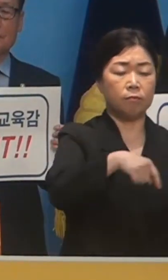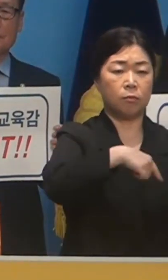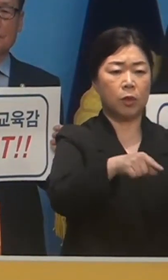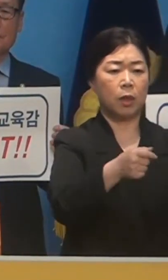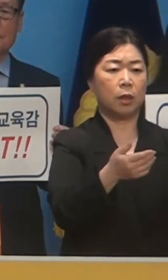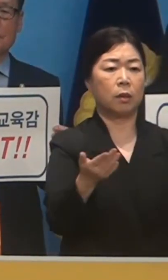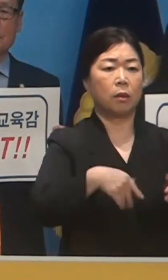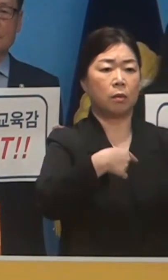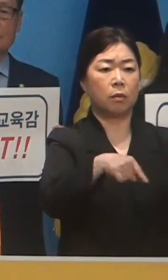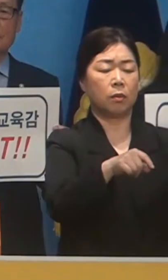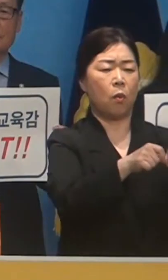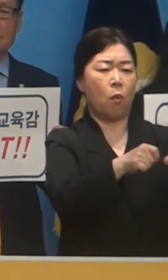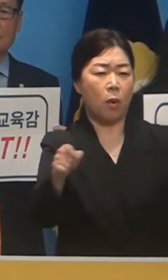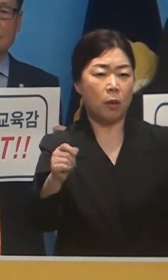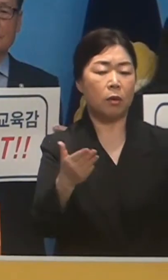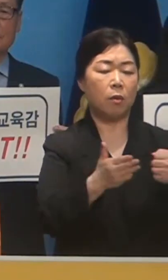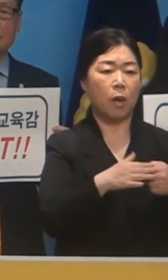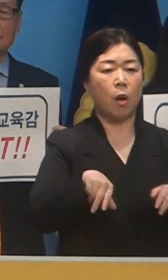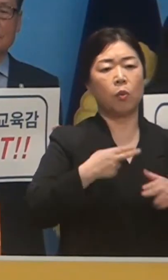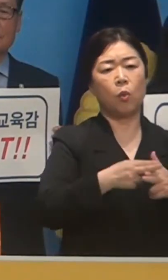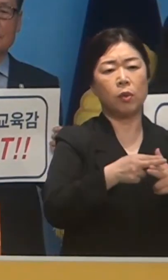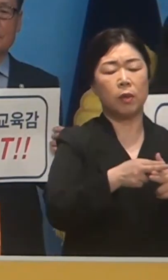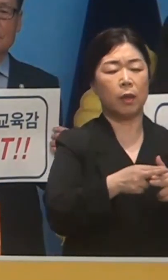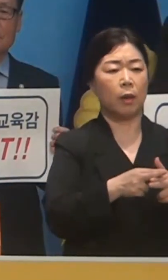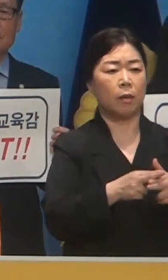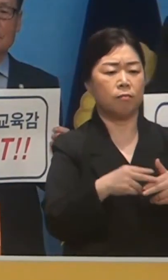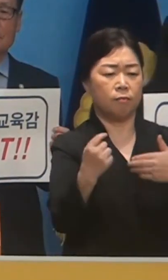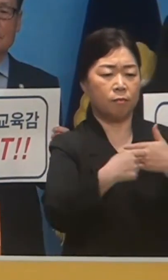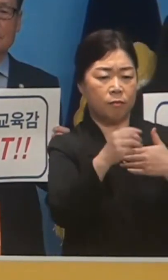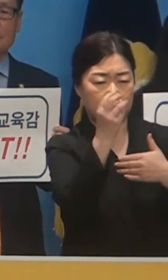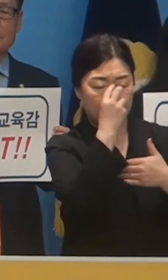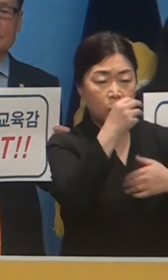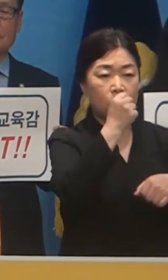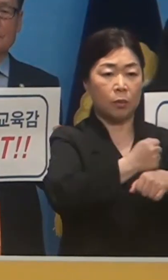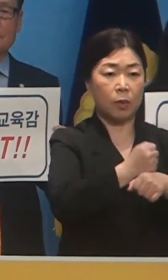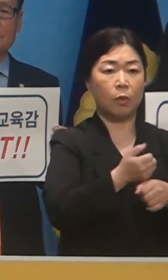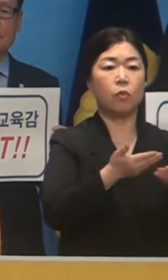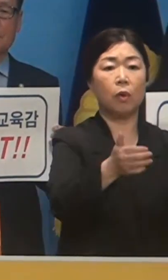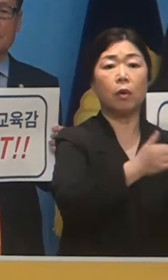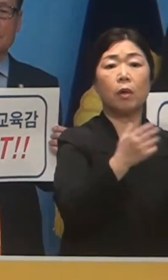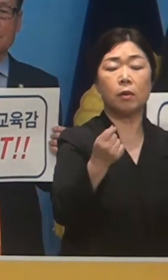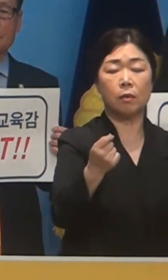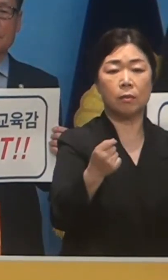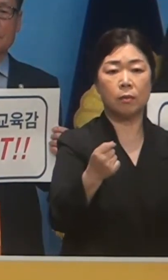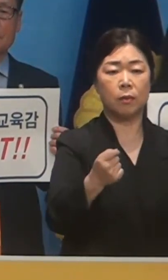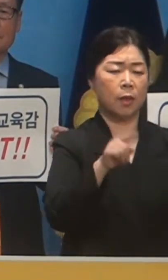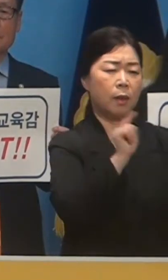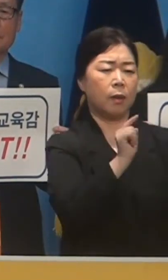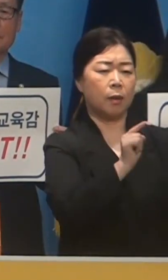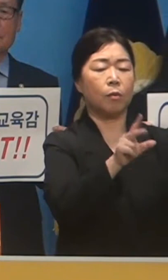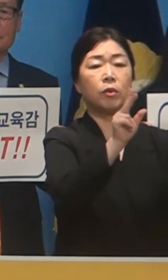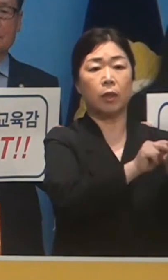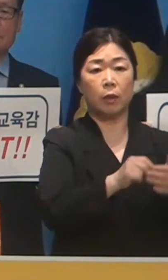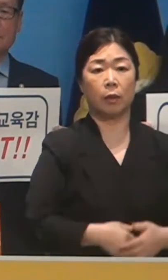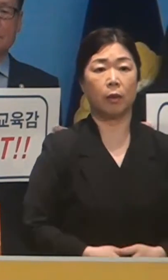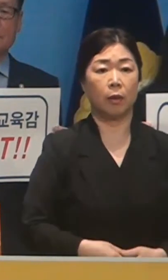미화했다는 이유로도 맹공격을 당했습니다. 뿐만 아니라 기다렸다는 듯이